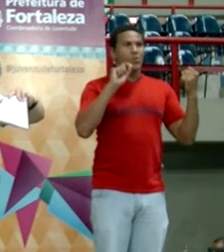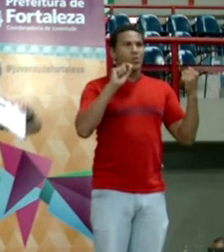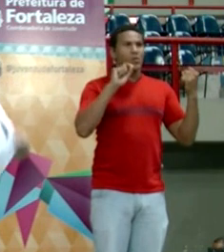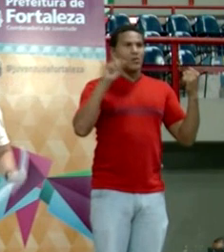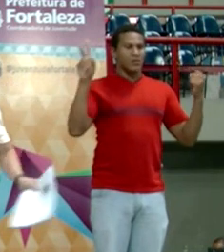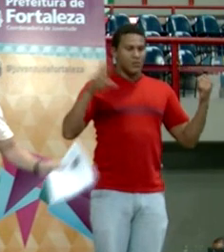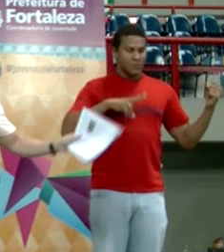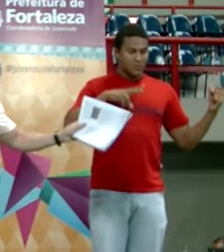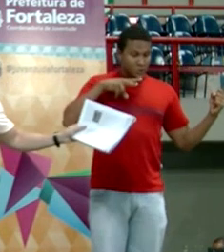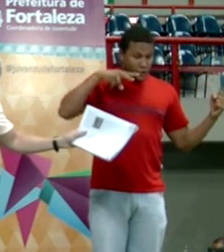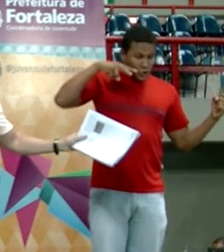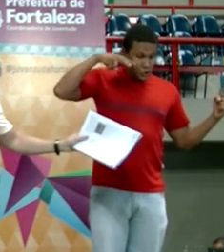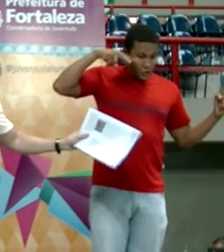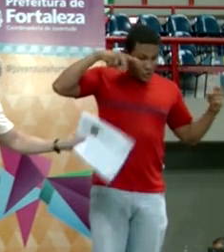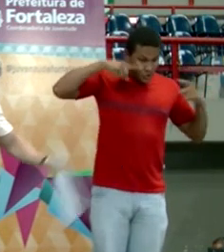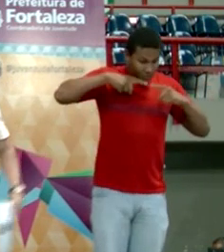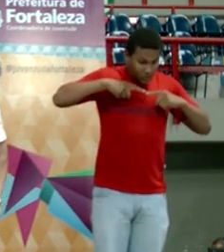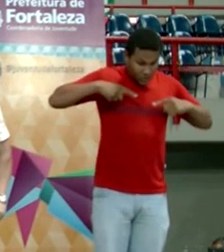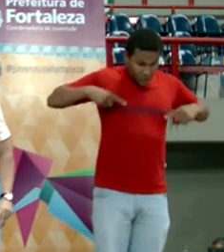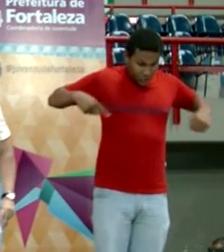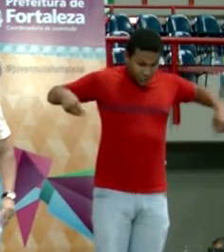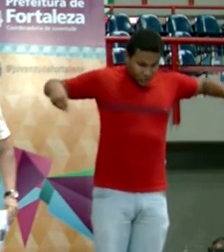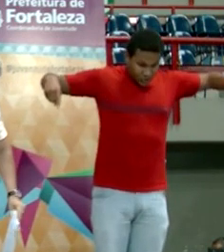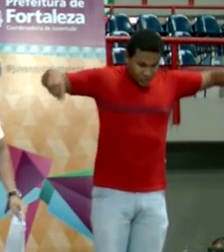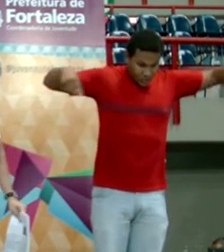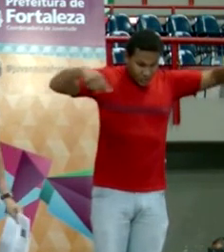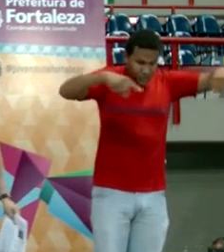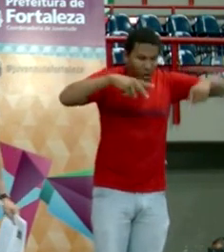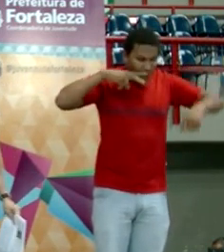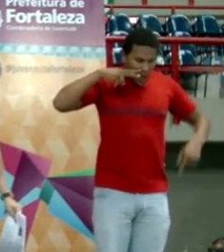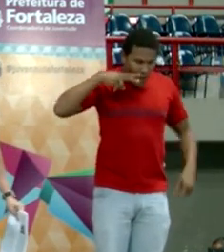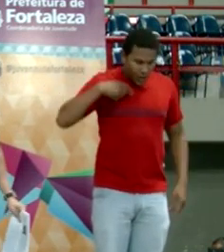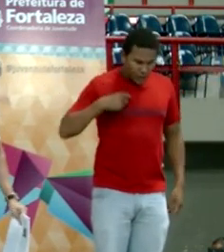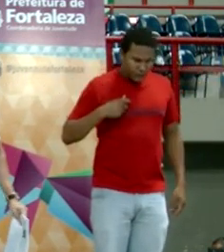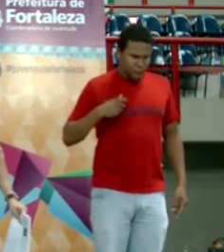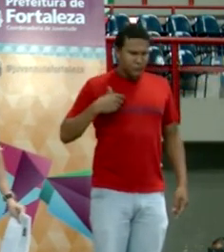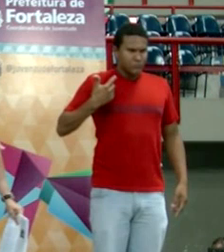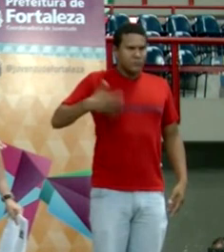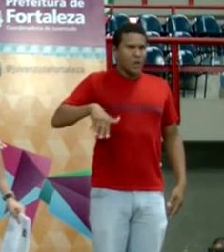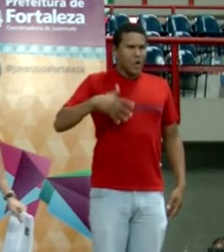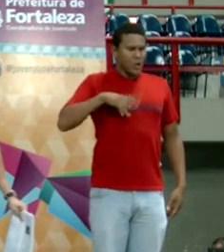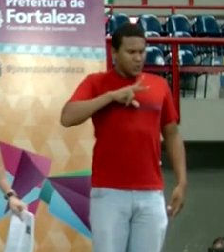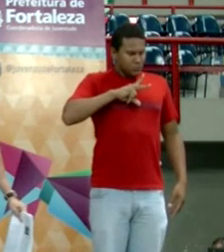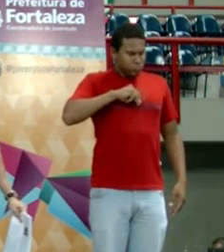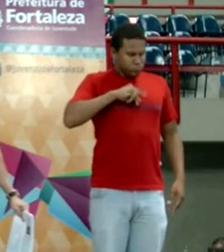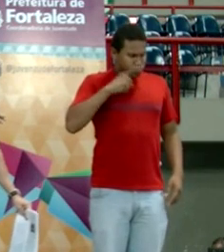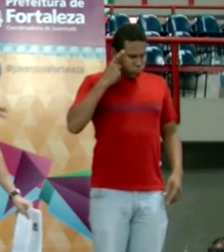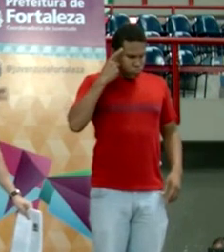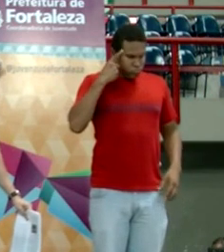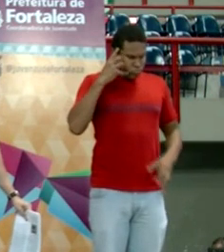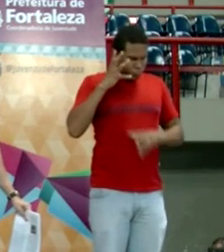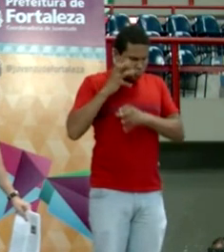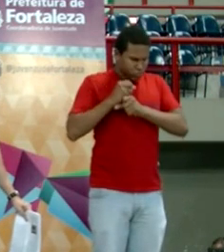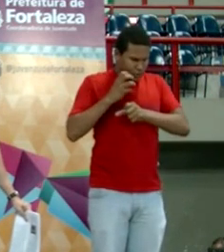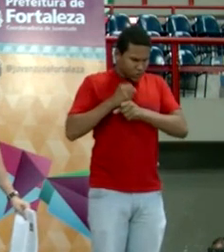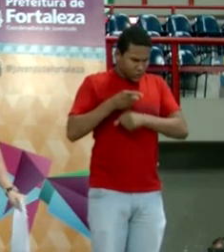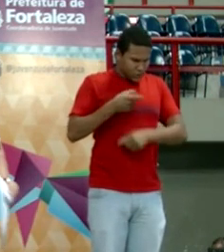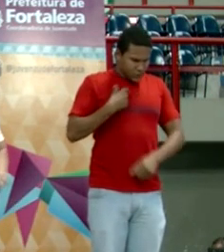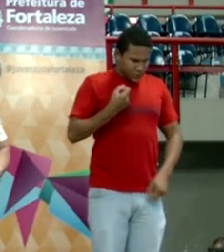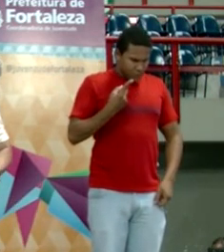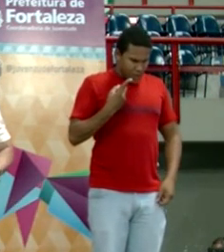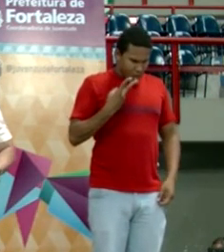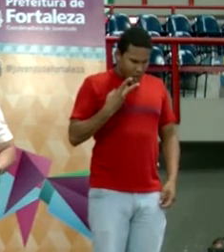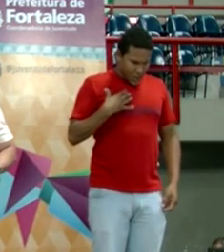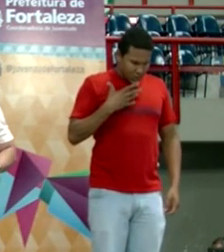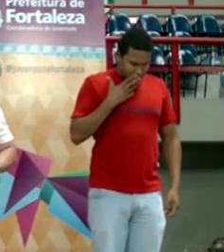de uma foto de cima, porque ele é bem grandão. Aí você vai olhar a foto, você vai tentar calcular o tamanho desse